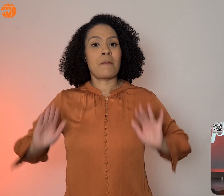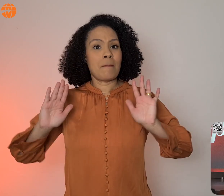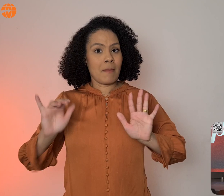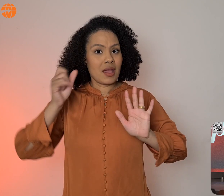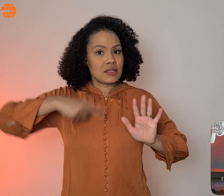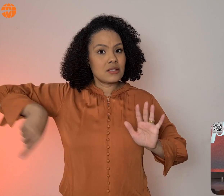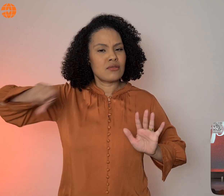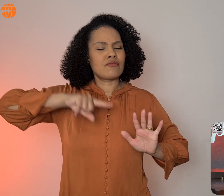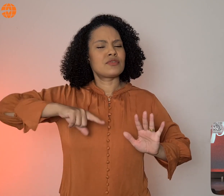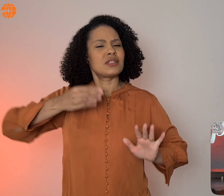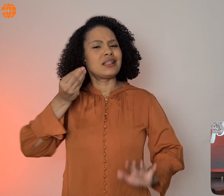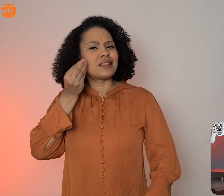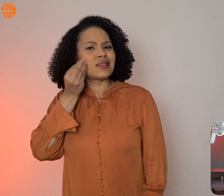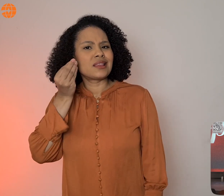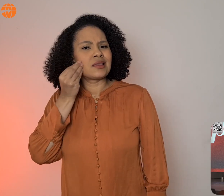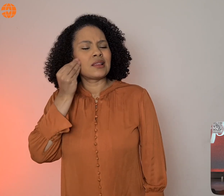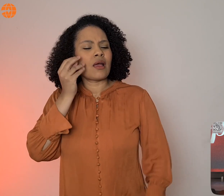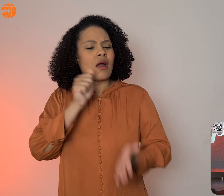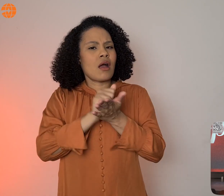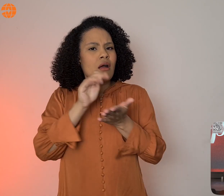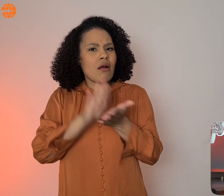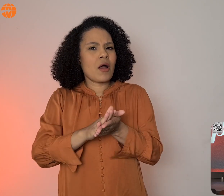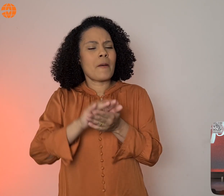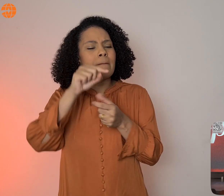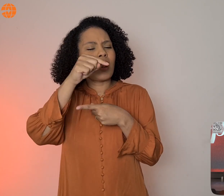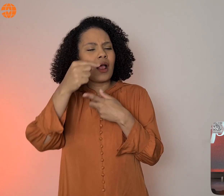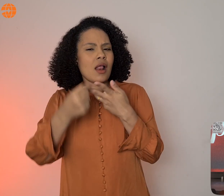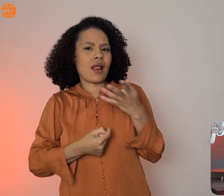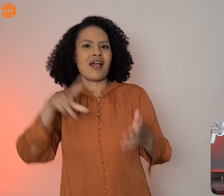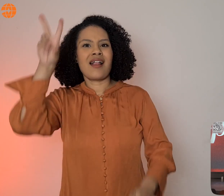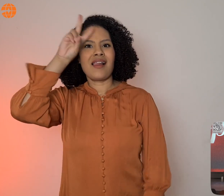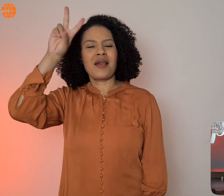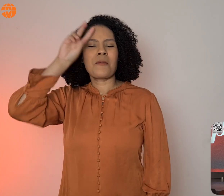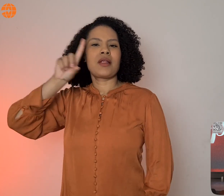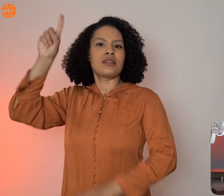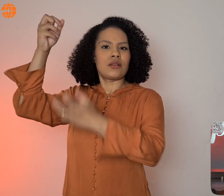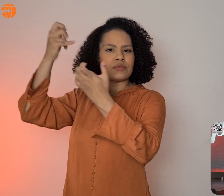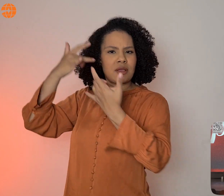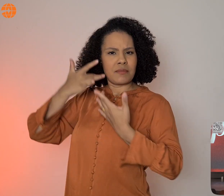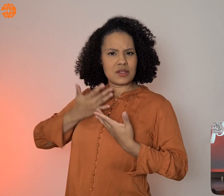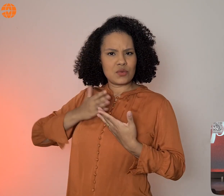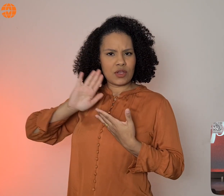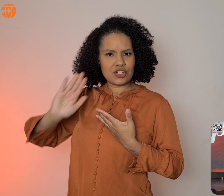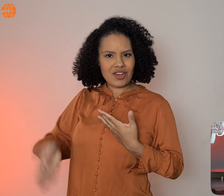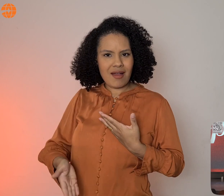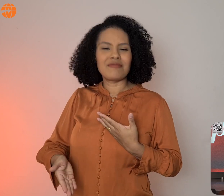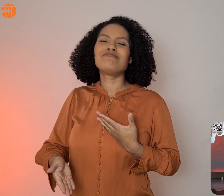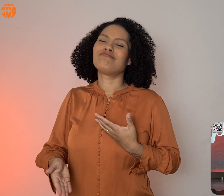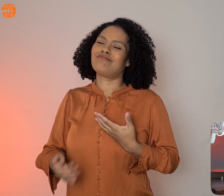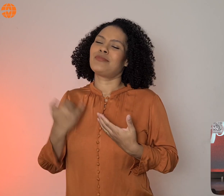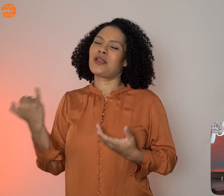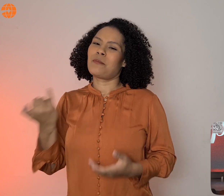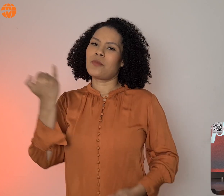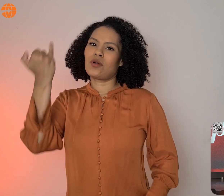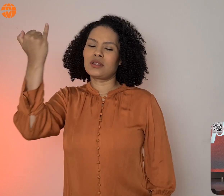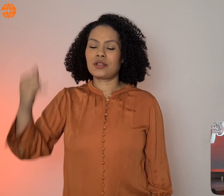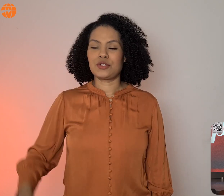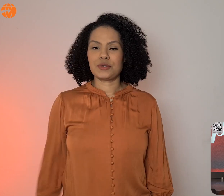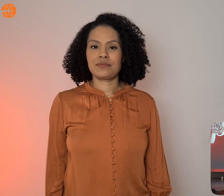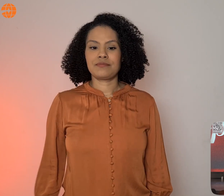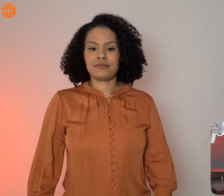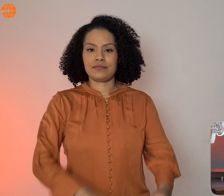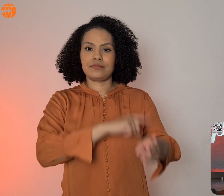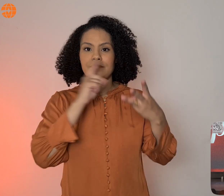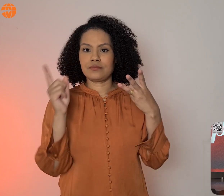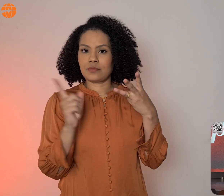just try this, Mas se você faz isso, se você tentar fazer isso, now you're ready for number 3. então agora você está pronto para o número 3, ponto 3. And number 3